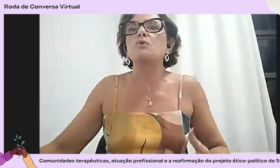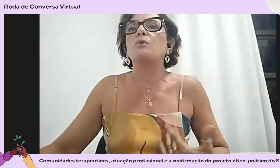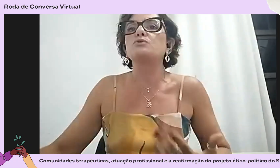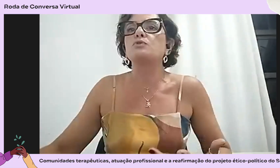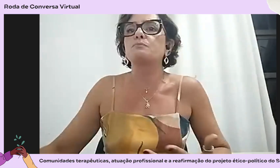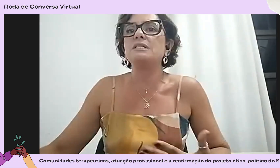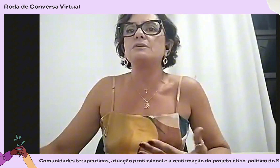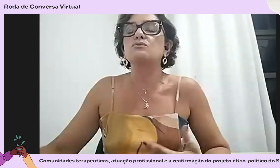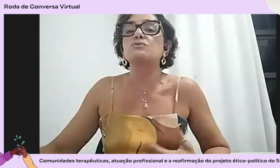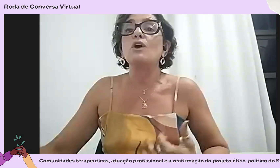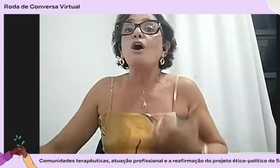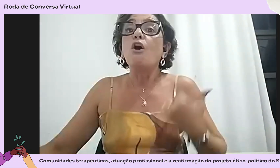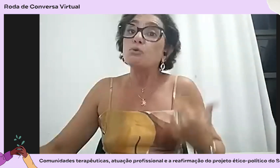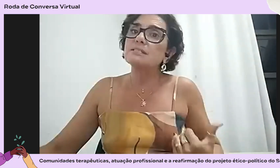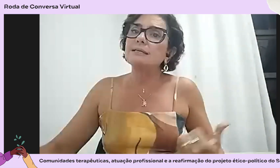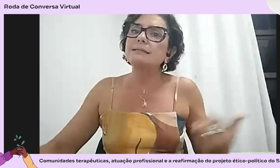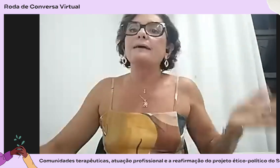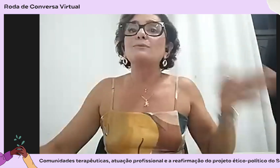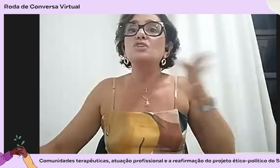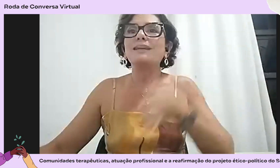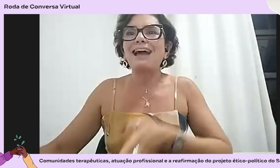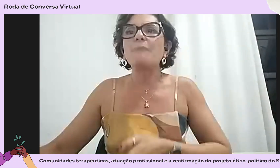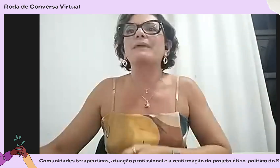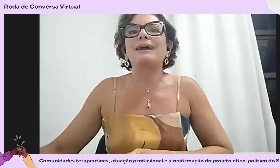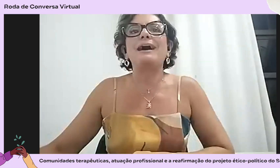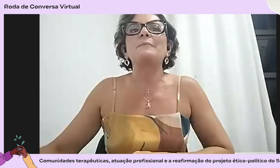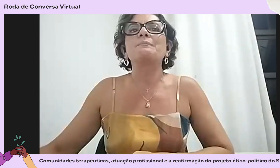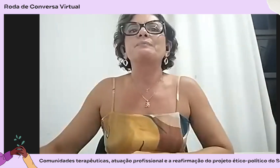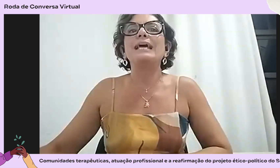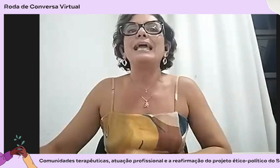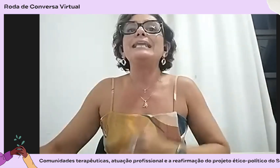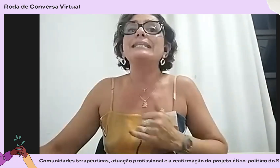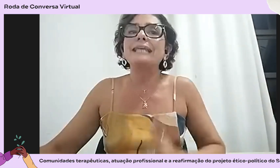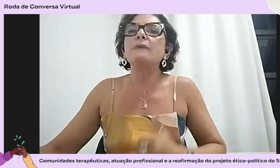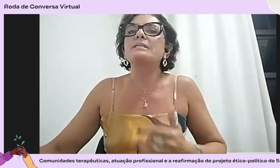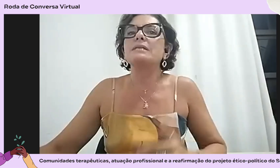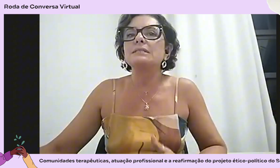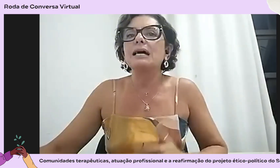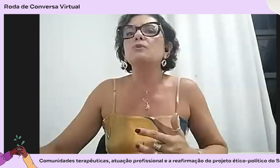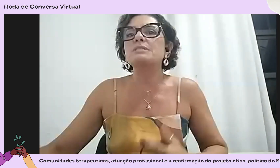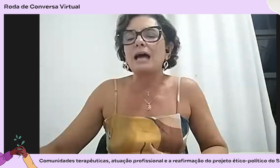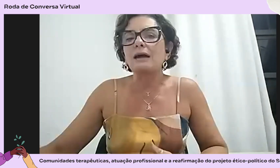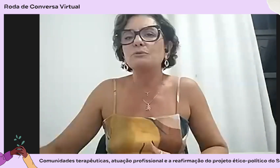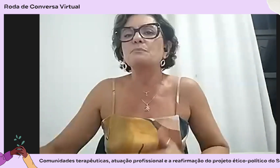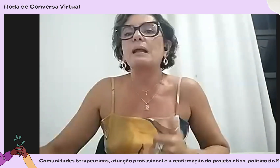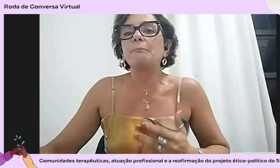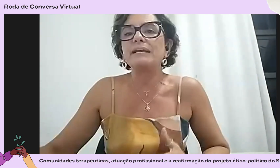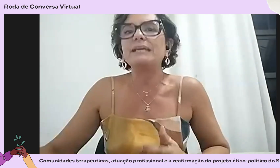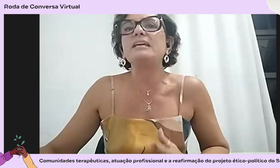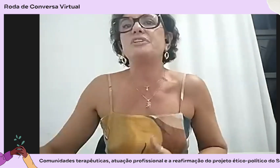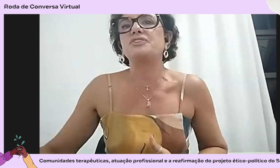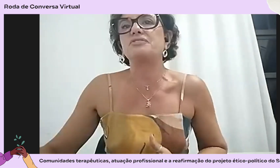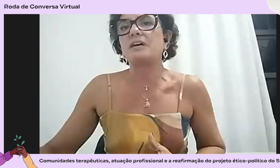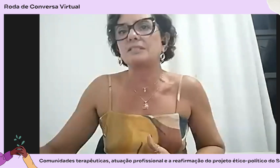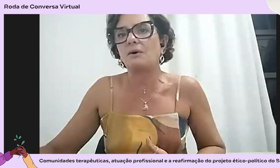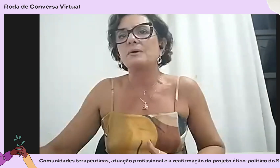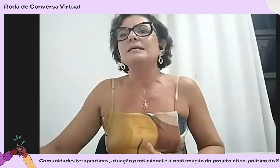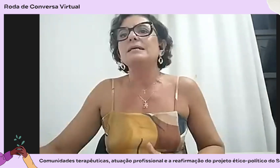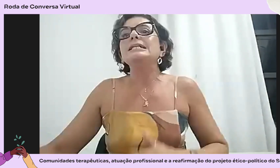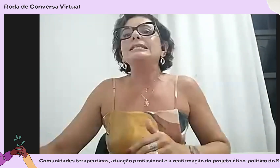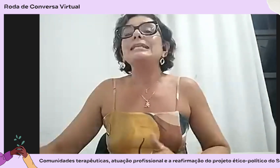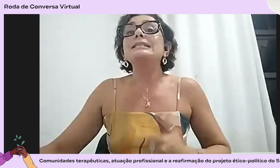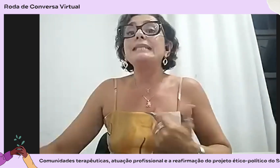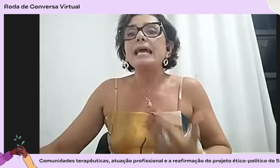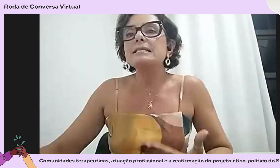gradual de manicômios e hospícios, o cenário de lá para cá, né, ele tem apresentado obstáculos para a plena